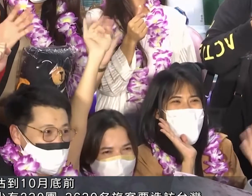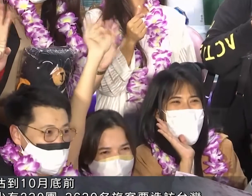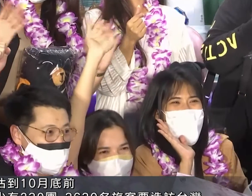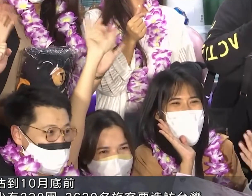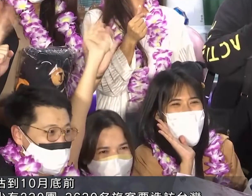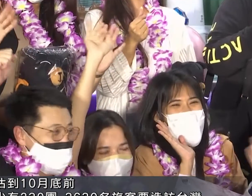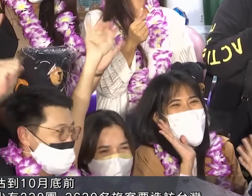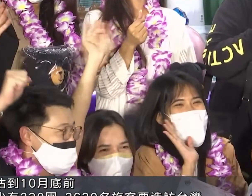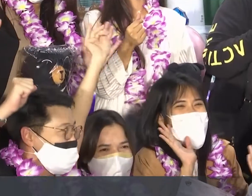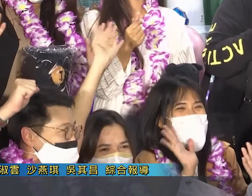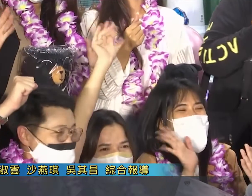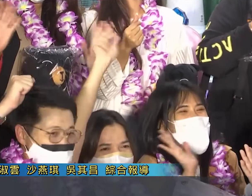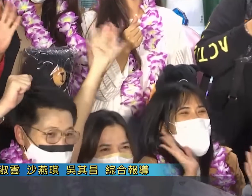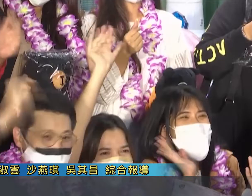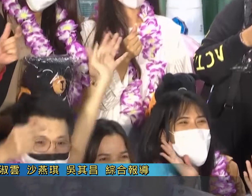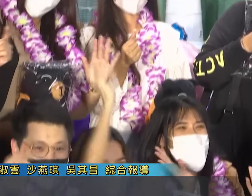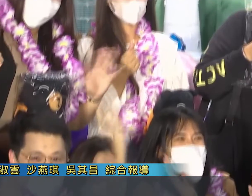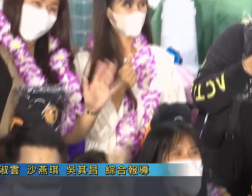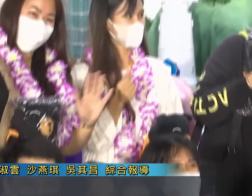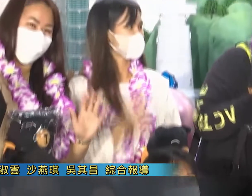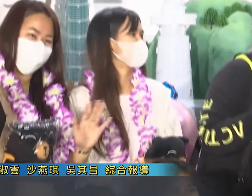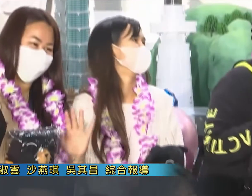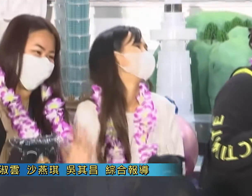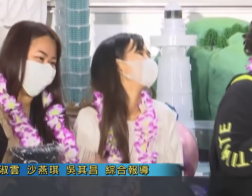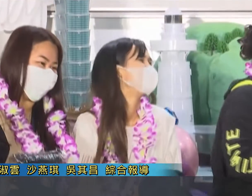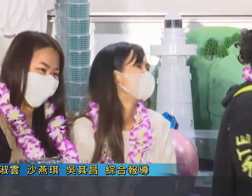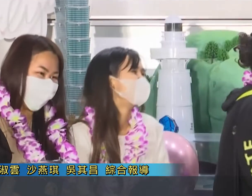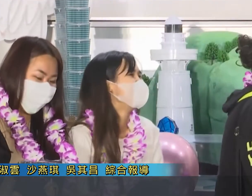台湾。记者詹淑莹、沙燕琪、吴其昌综合报道。